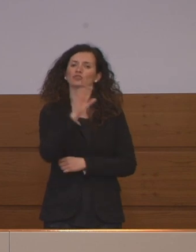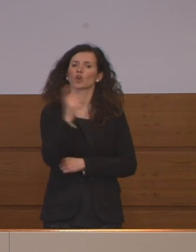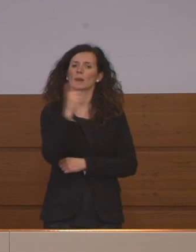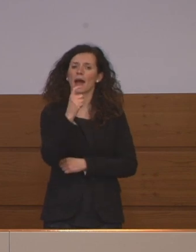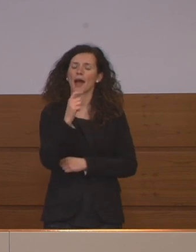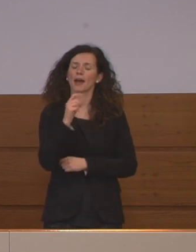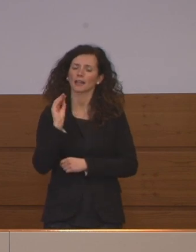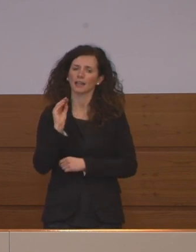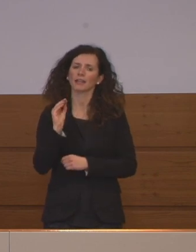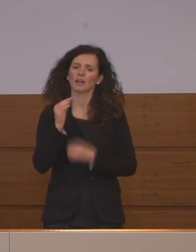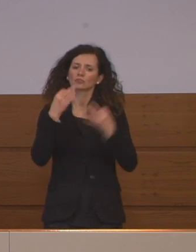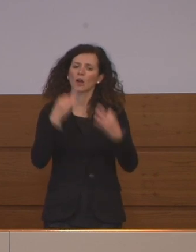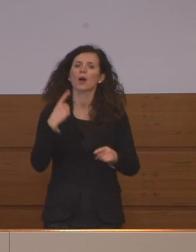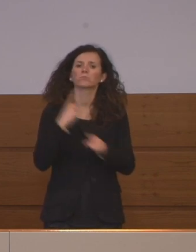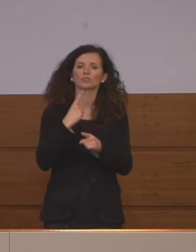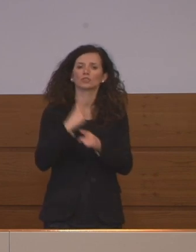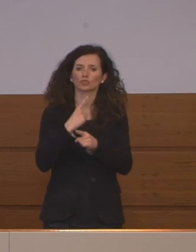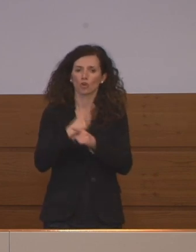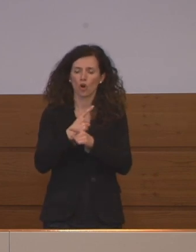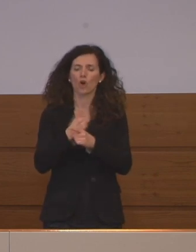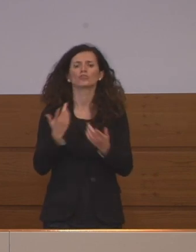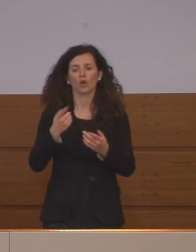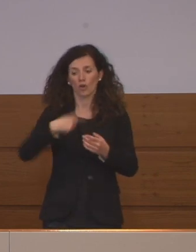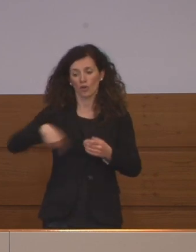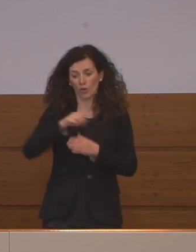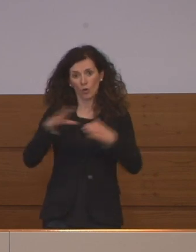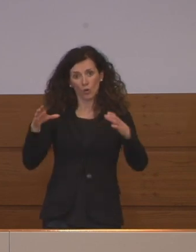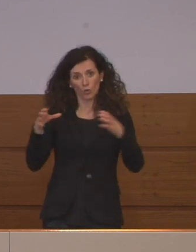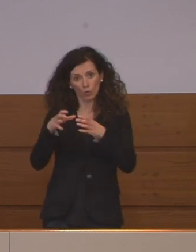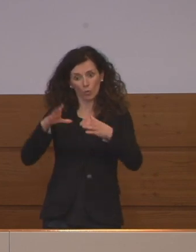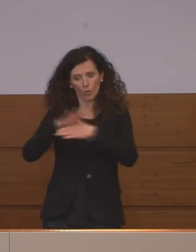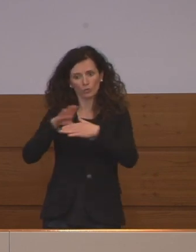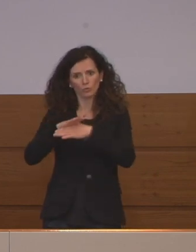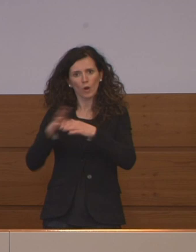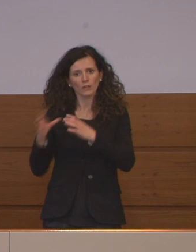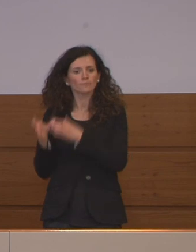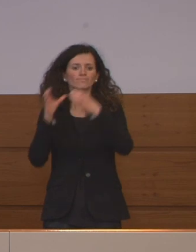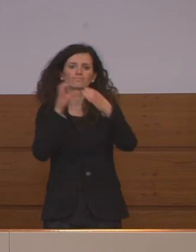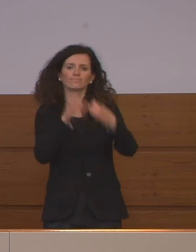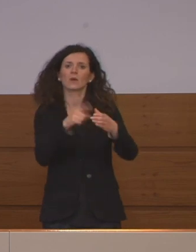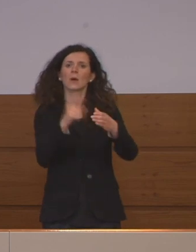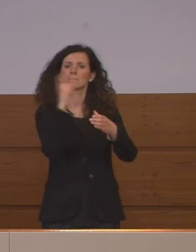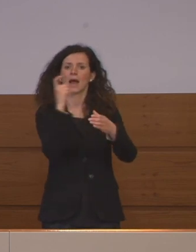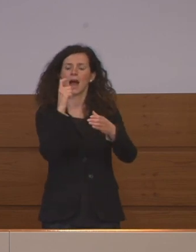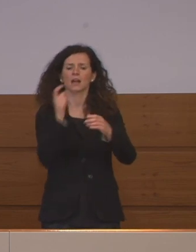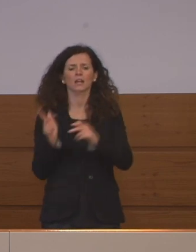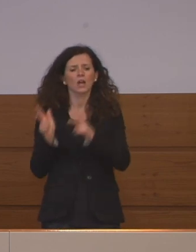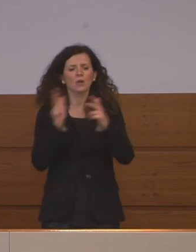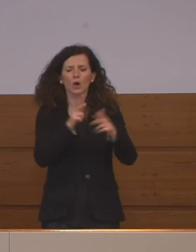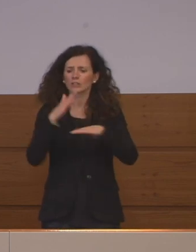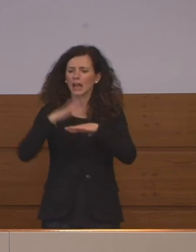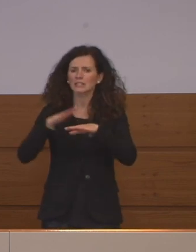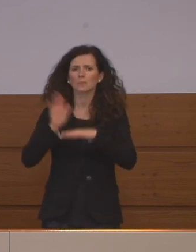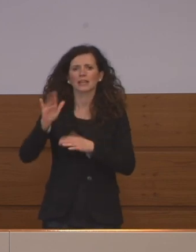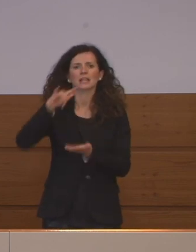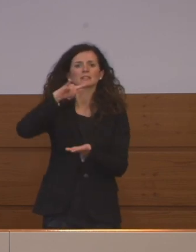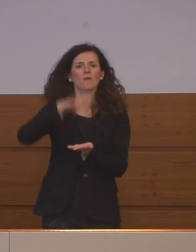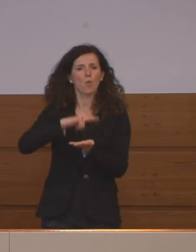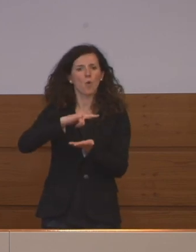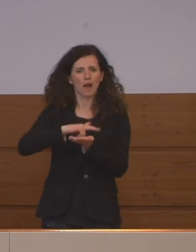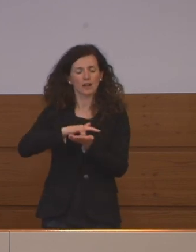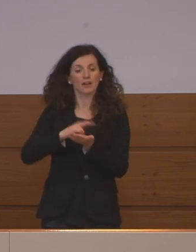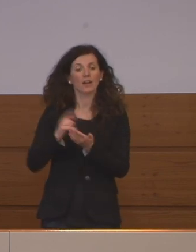sono tecnici sanitari che hanno lavorato anche a wuhan e che quindi portano in italia un'esperienza importante questo nell'ottica